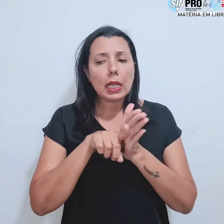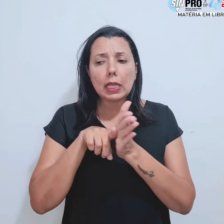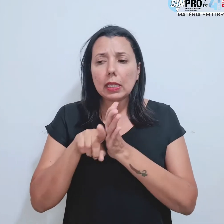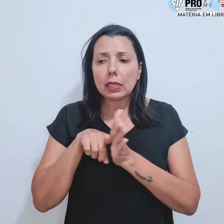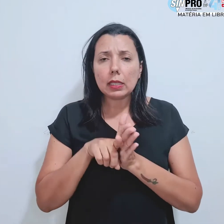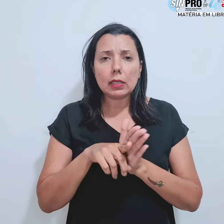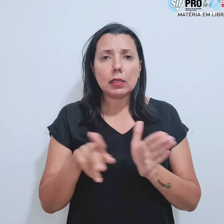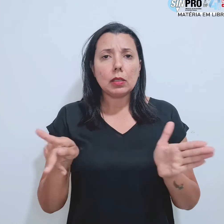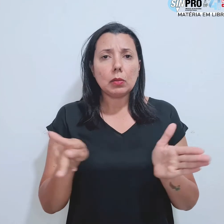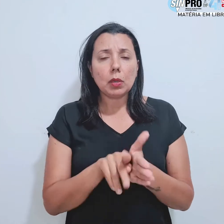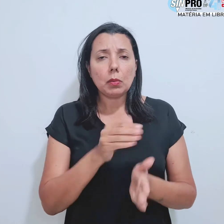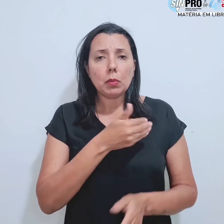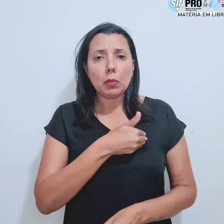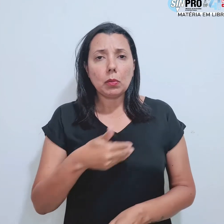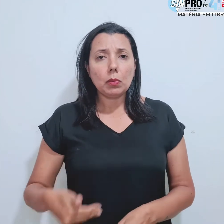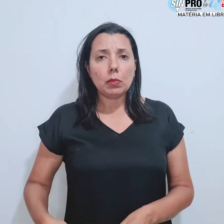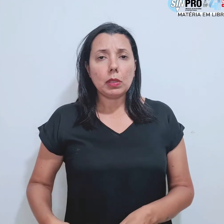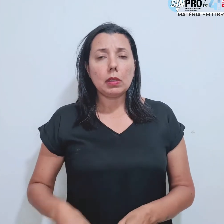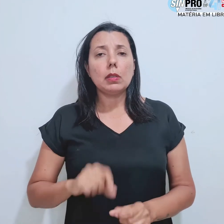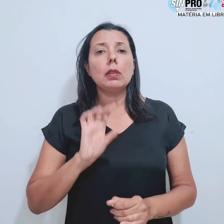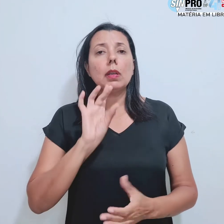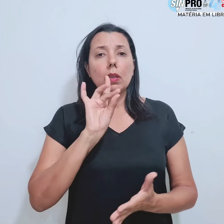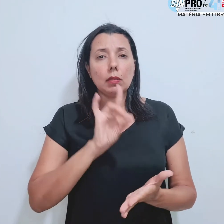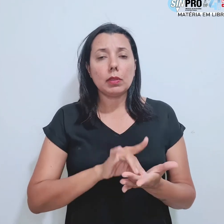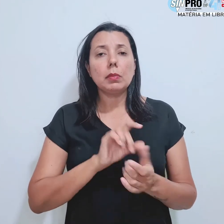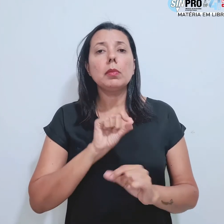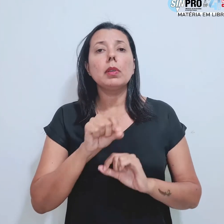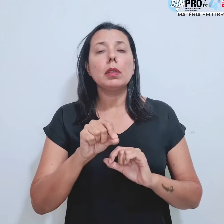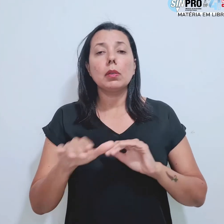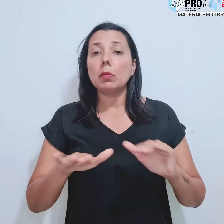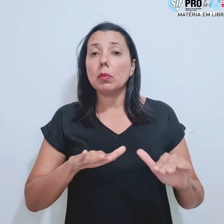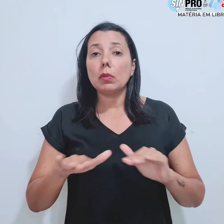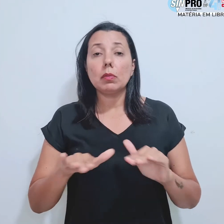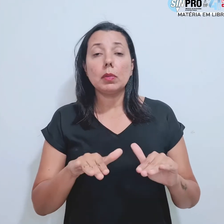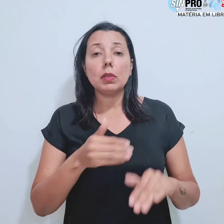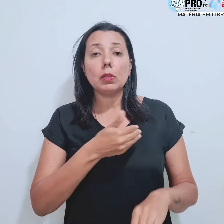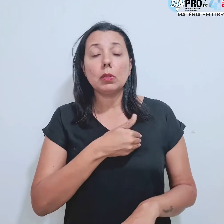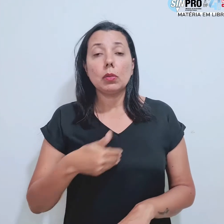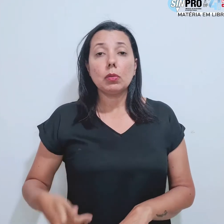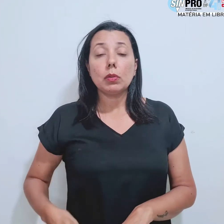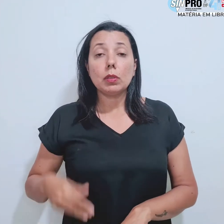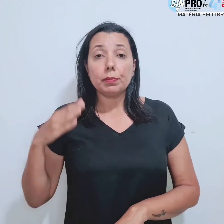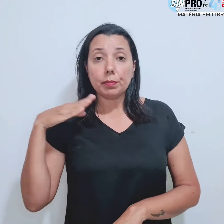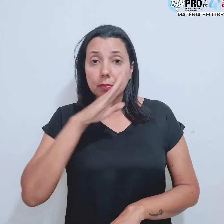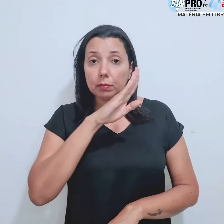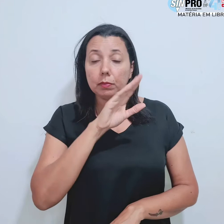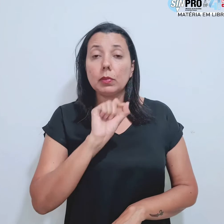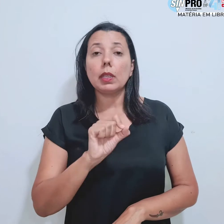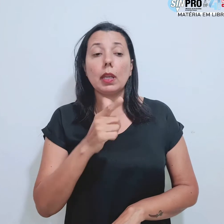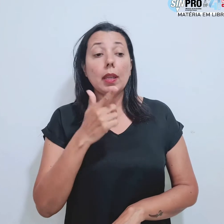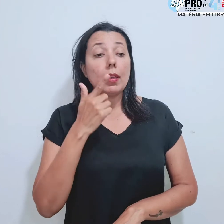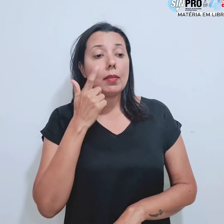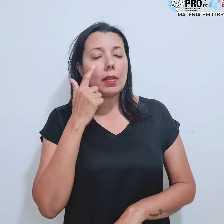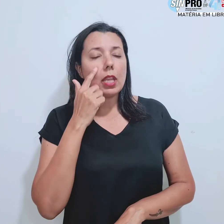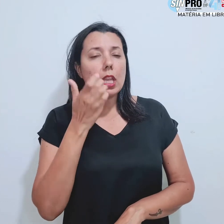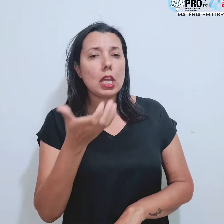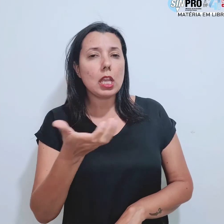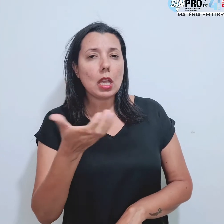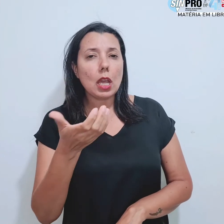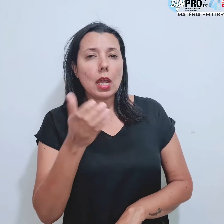Analistas do próprio governo afirmam que o movimento do governo Bolsonaro visa a